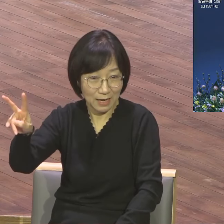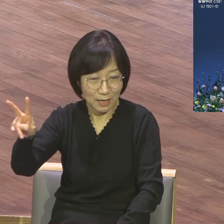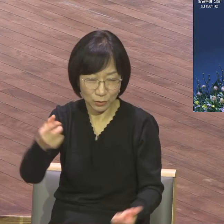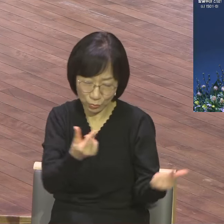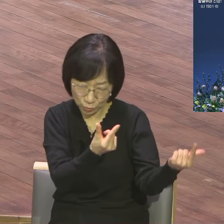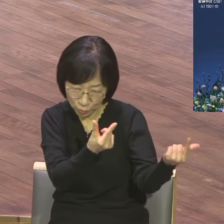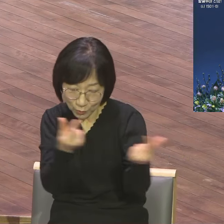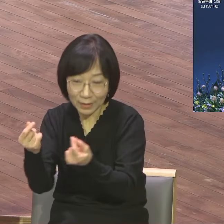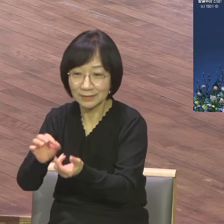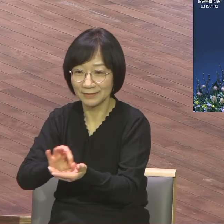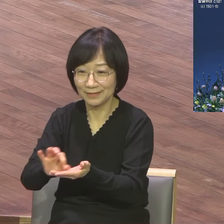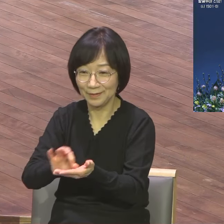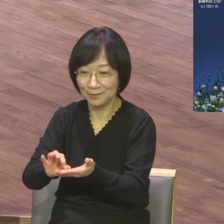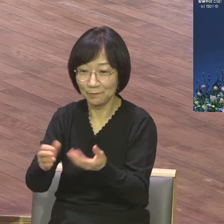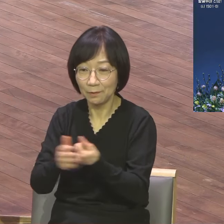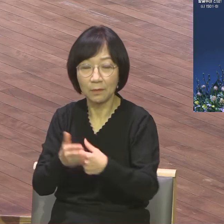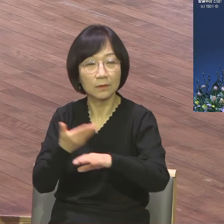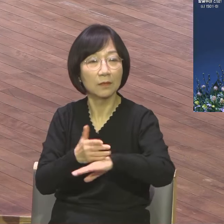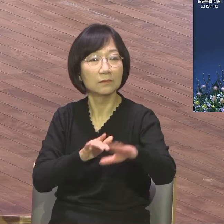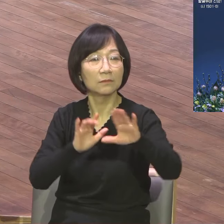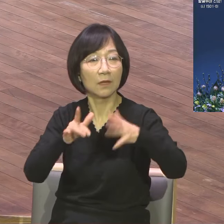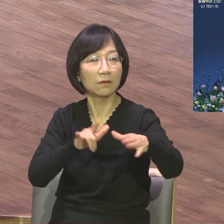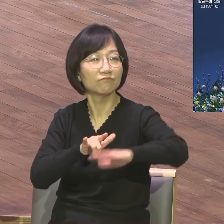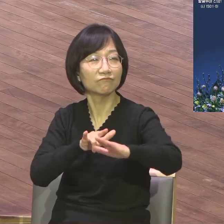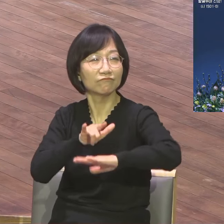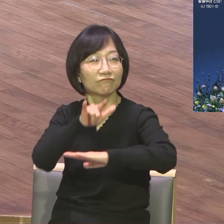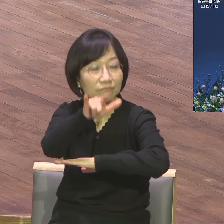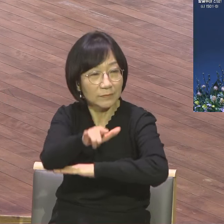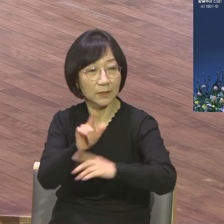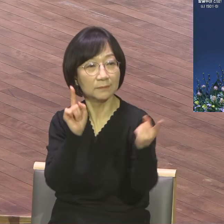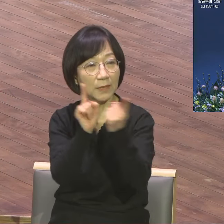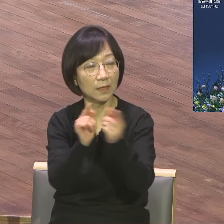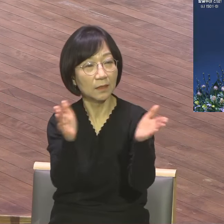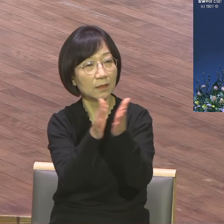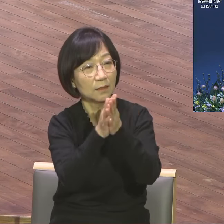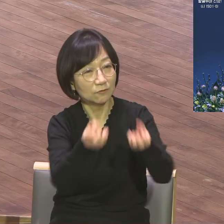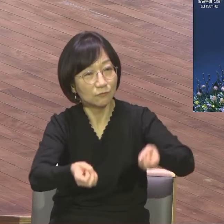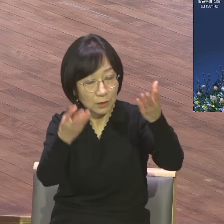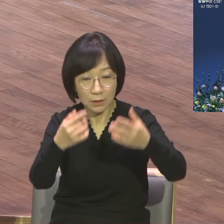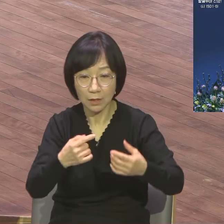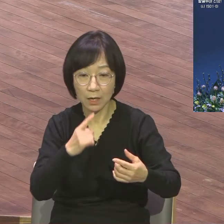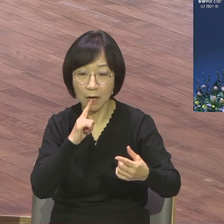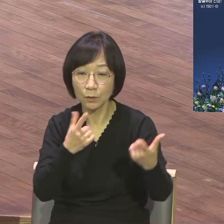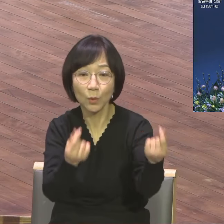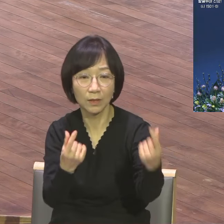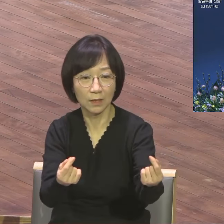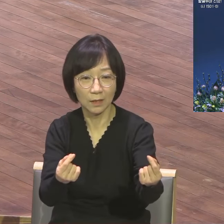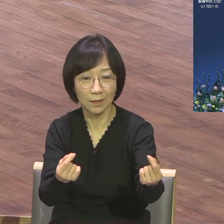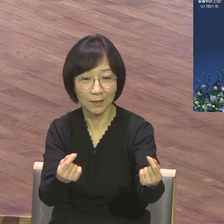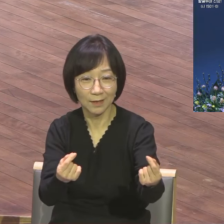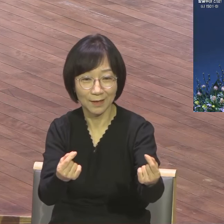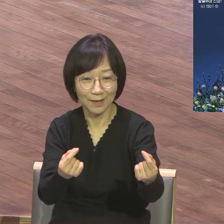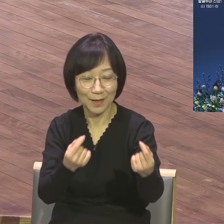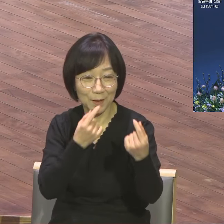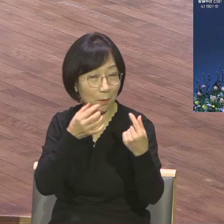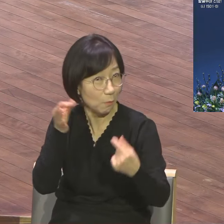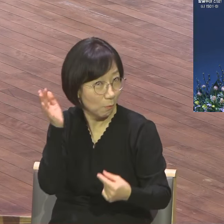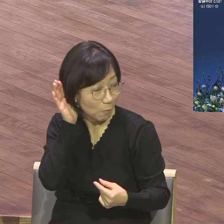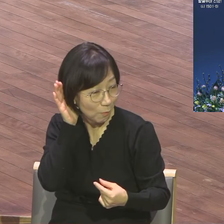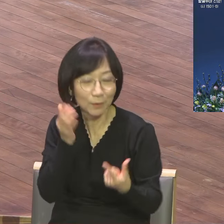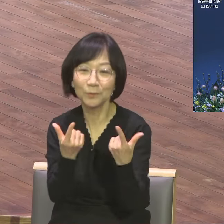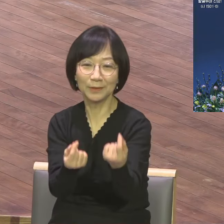성도들 만나면 할렐루야 하면 끝나는 거예요. 그냥 다른 뭐 다른 말 말할 것이 없어요. 할렐루야 최고 인사예요. 할렐루야